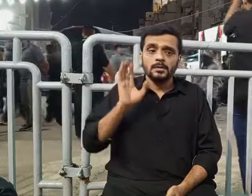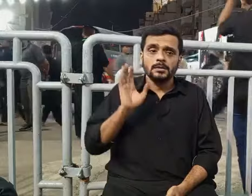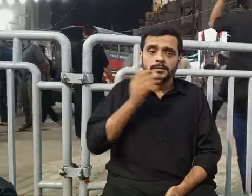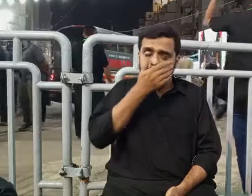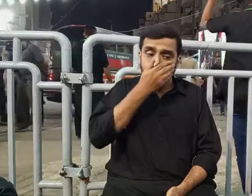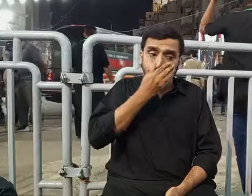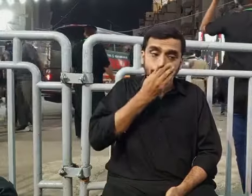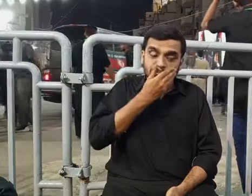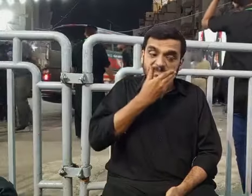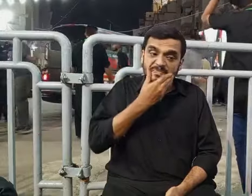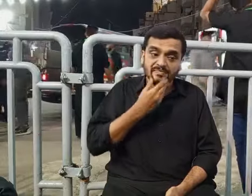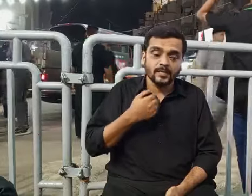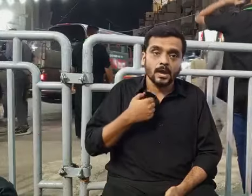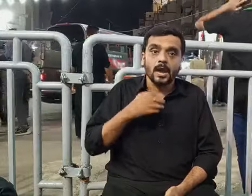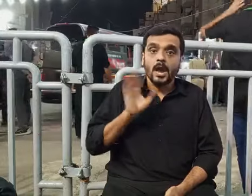تکلیف بیان کرنے کی ہمیں یہ آ